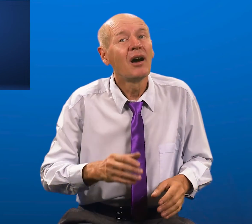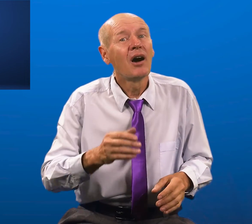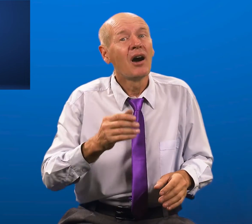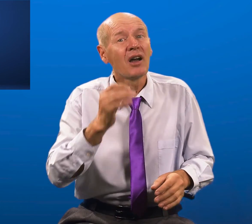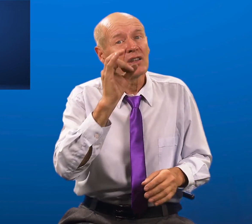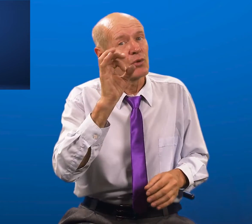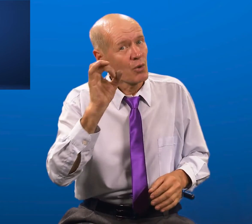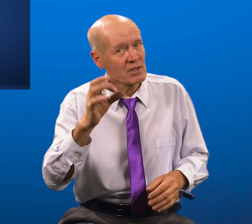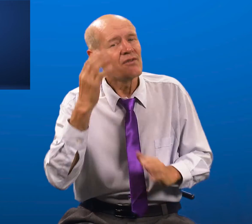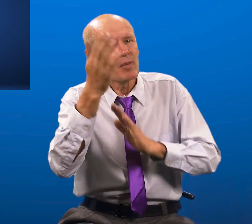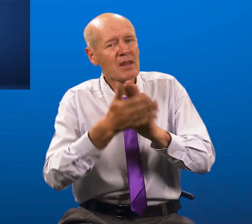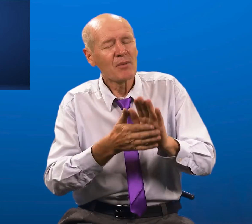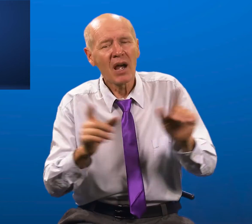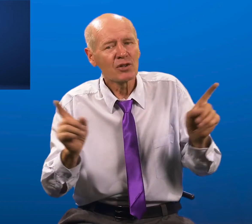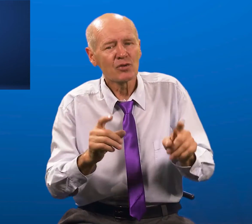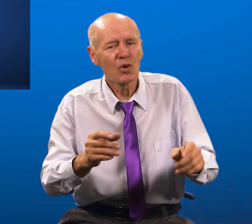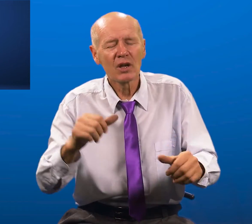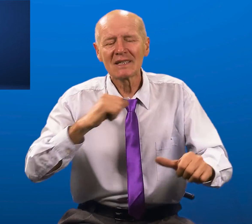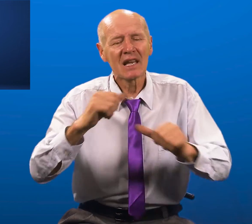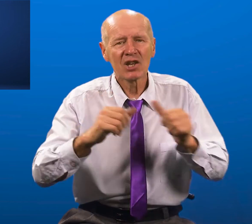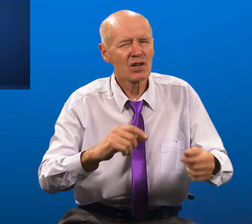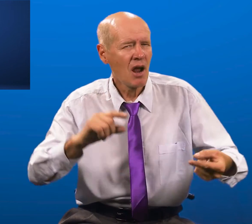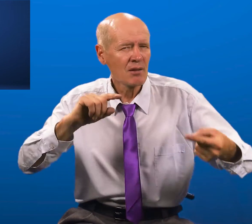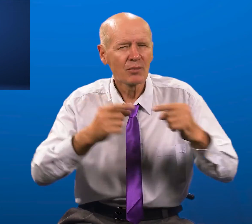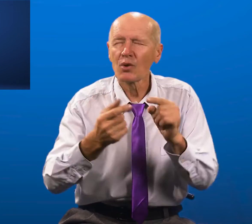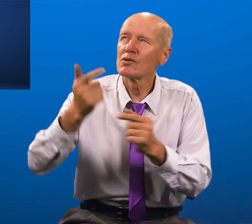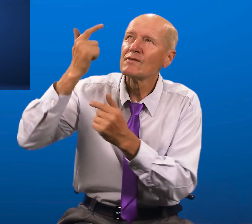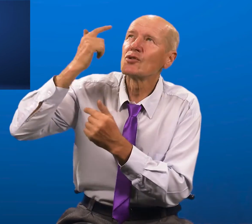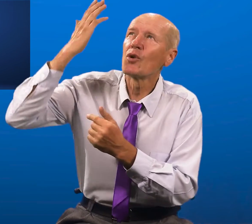против своего хозяина, а против Господа.